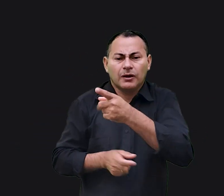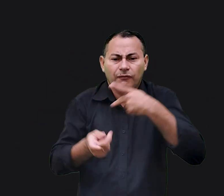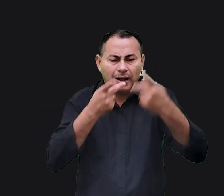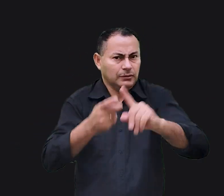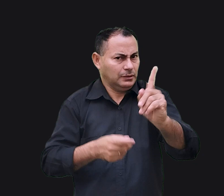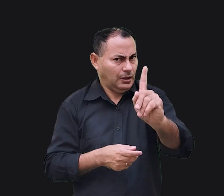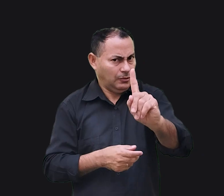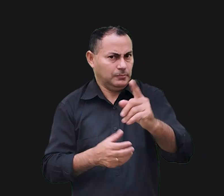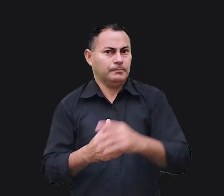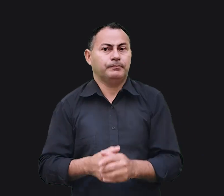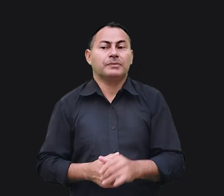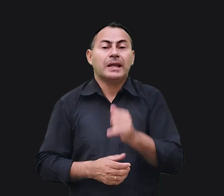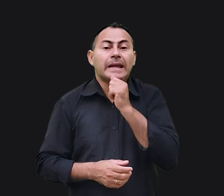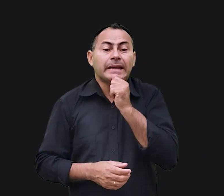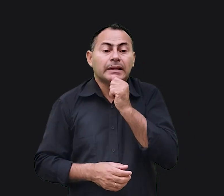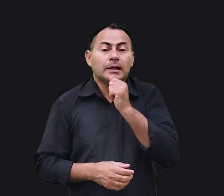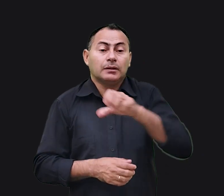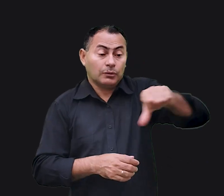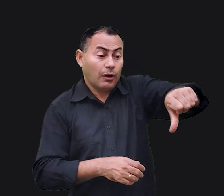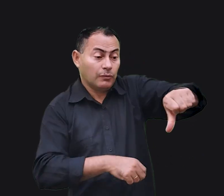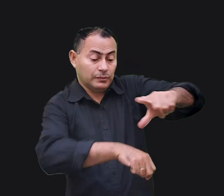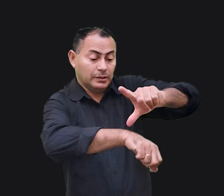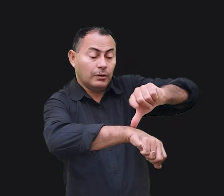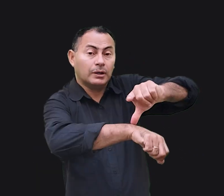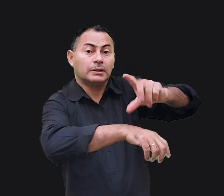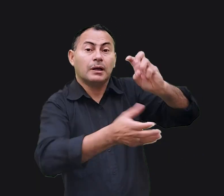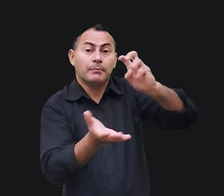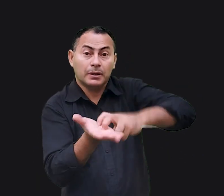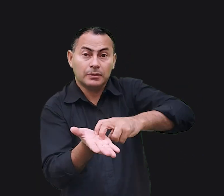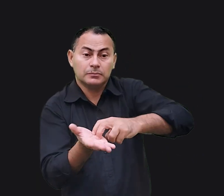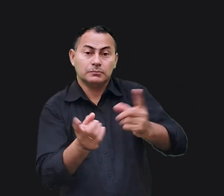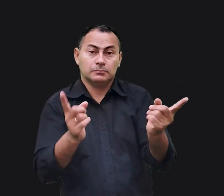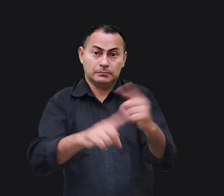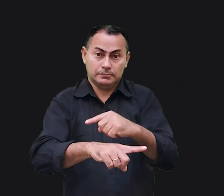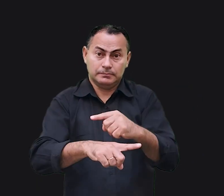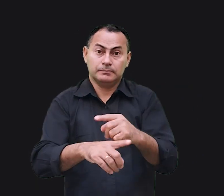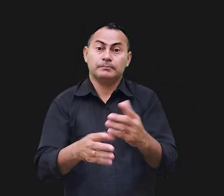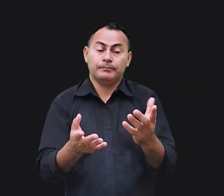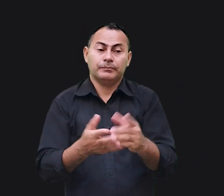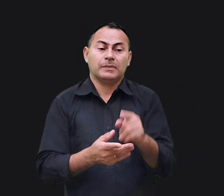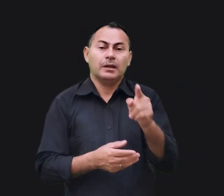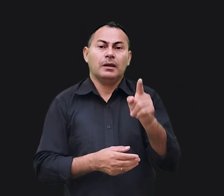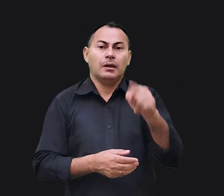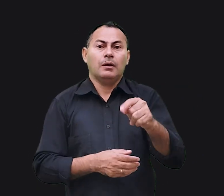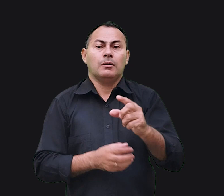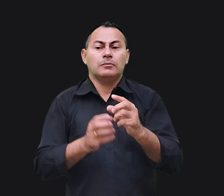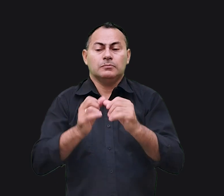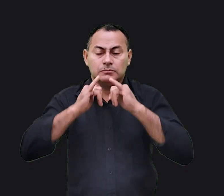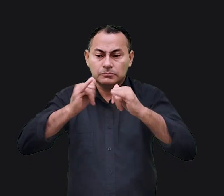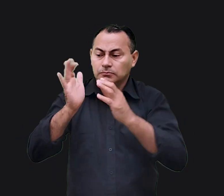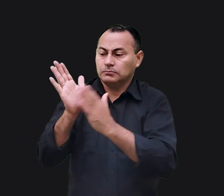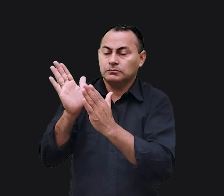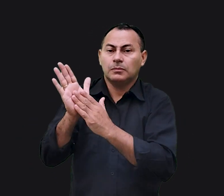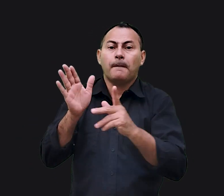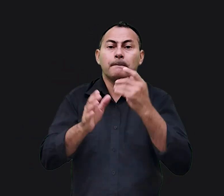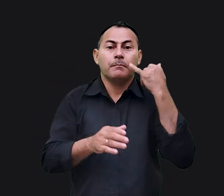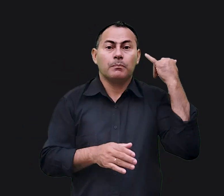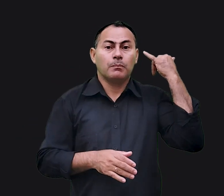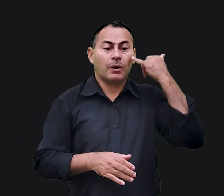supõem. Ainda são 9 horas da manhã. Ao contrário, isto é o que foi predito pelo profeta Joel.